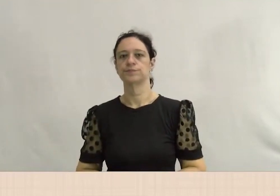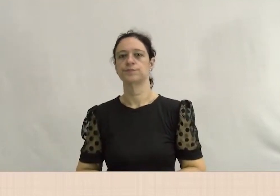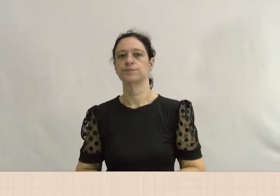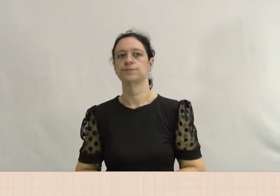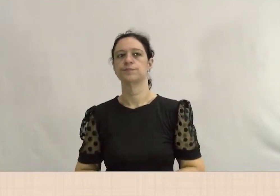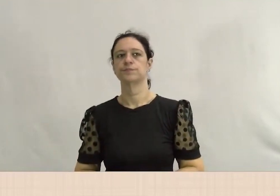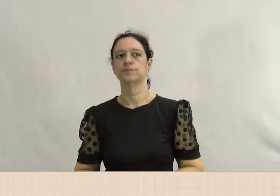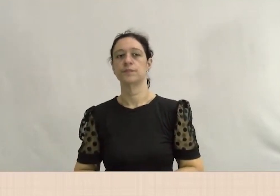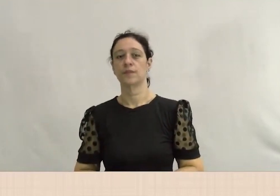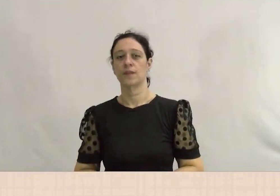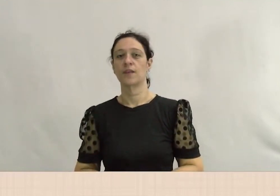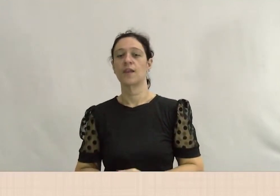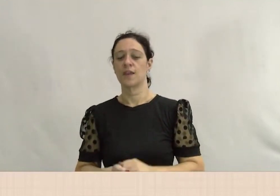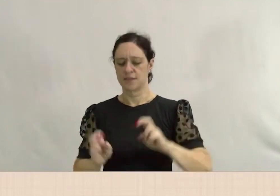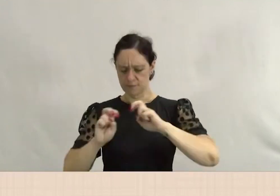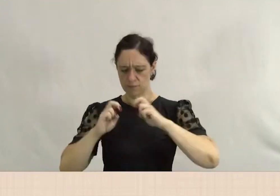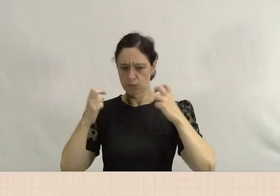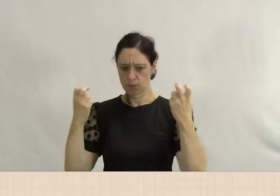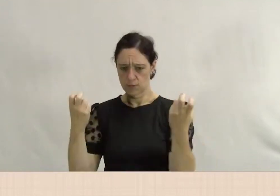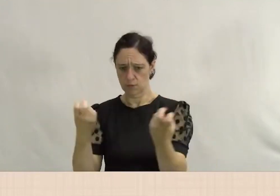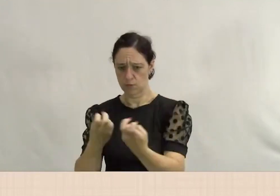Chamo eles de núcleo